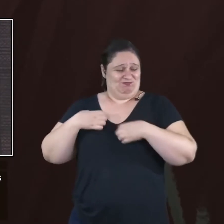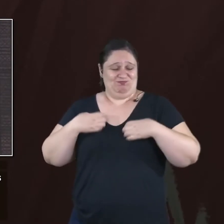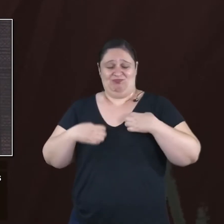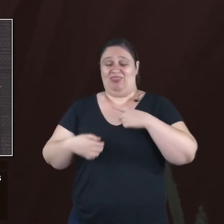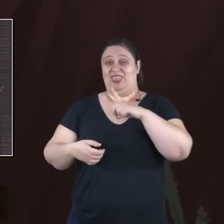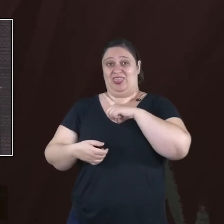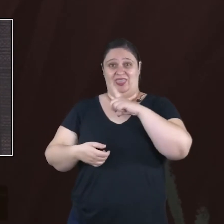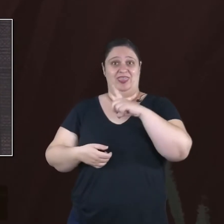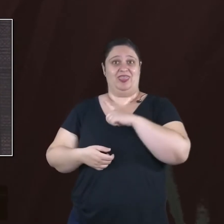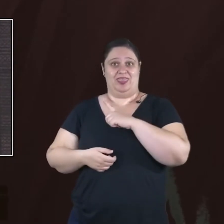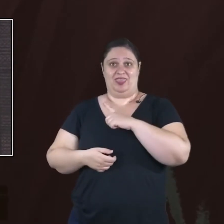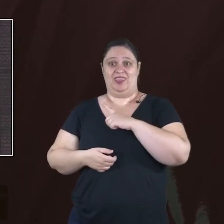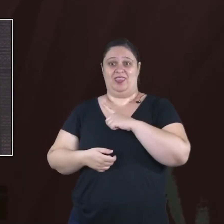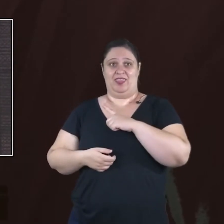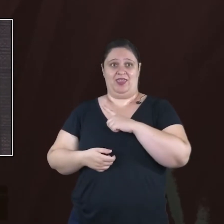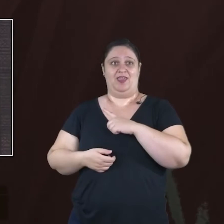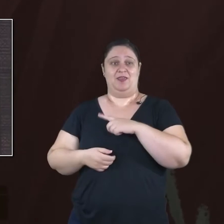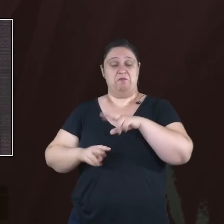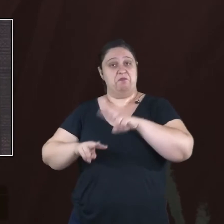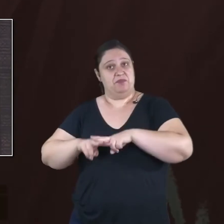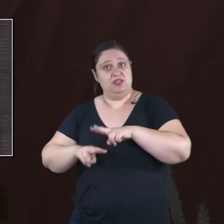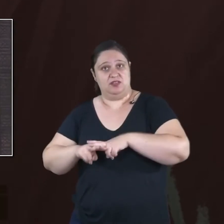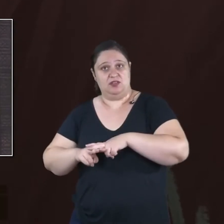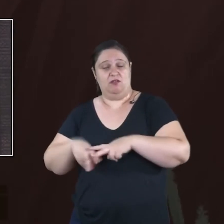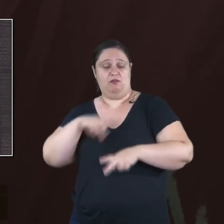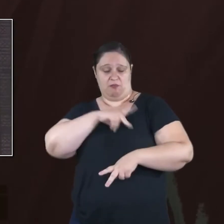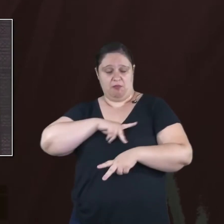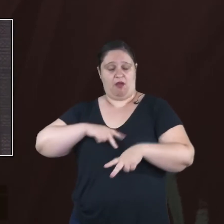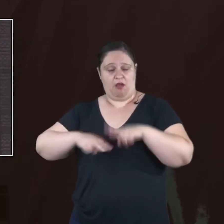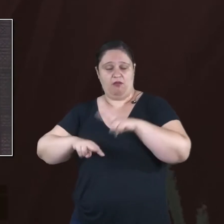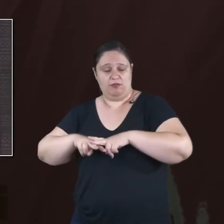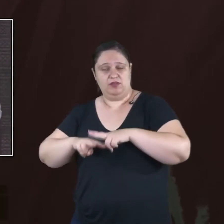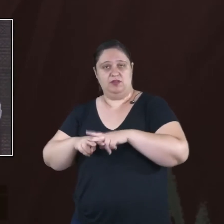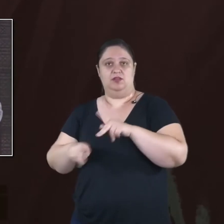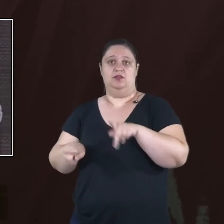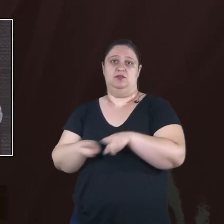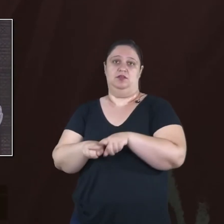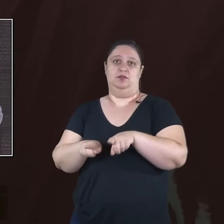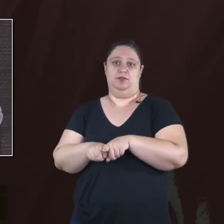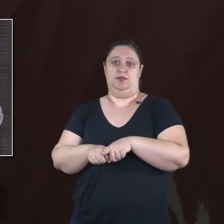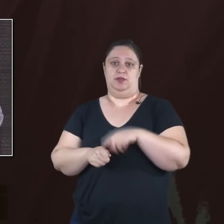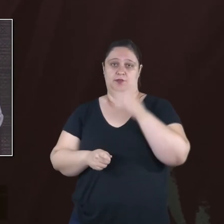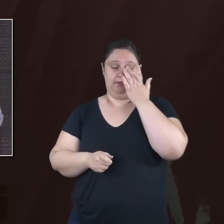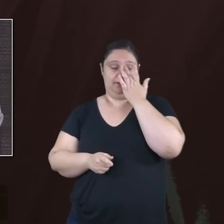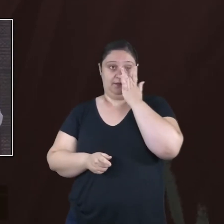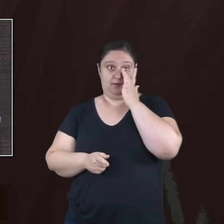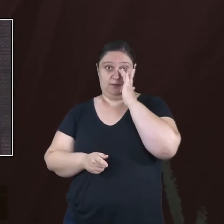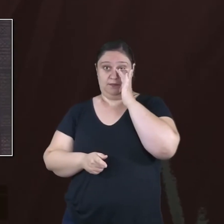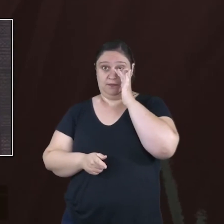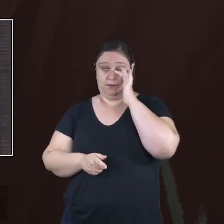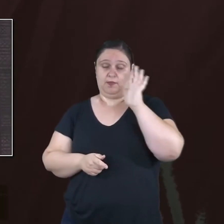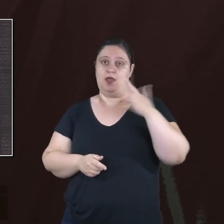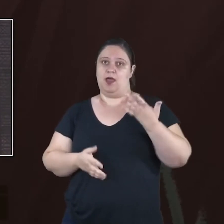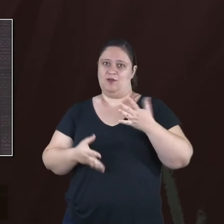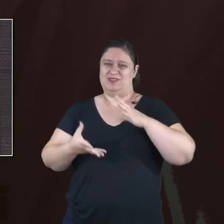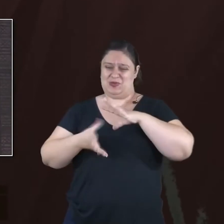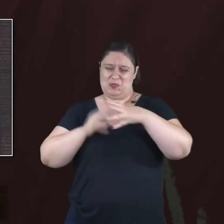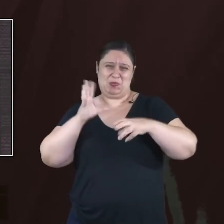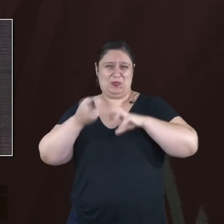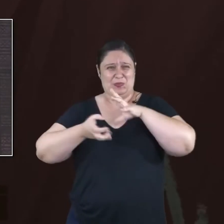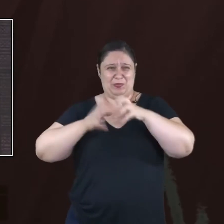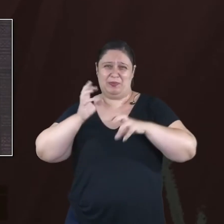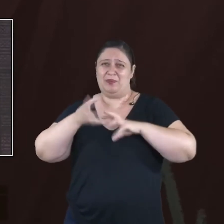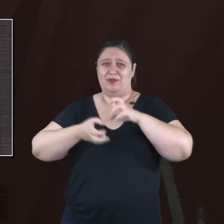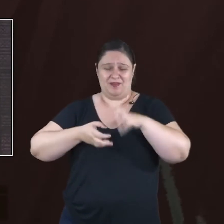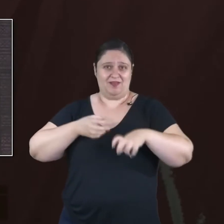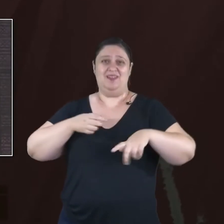Nos açoites, nas prisões, Paulo realmente passou. Nos tumultos, passou em muitas cidades.